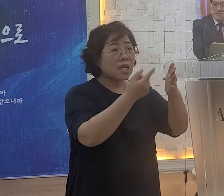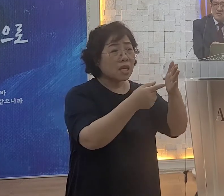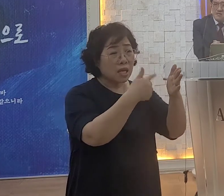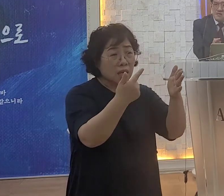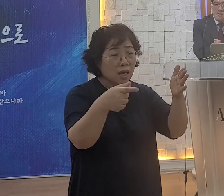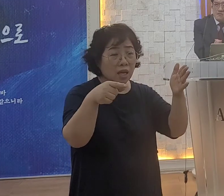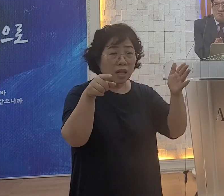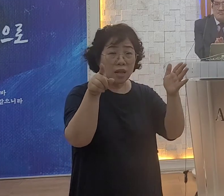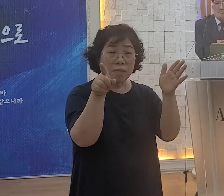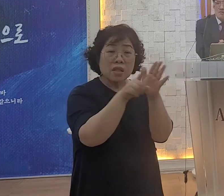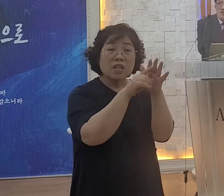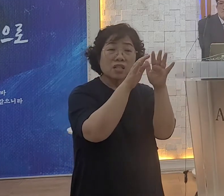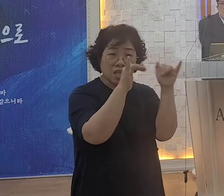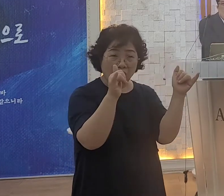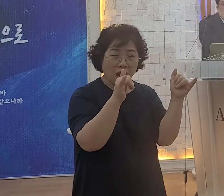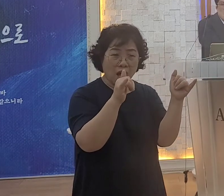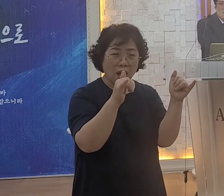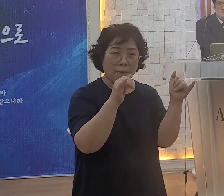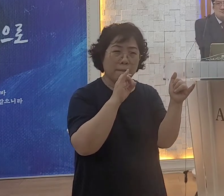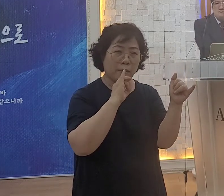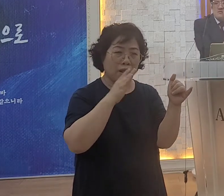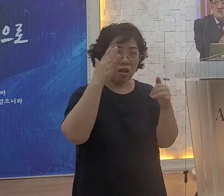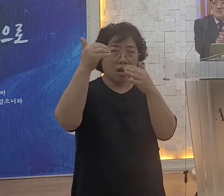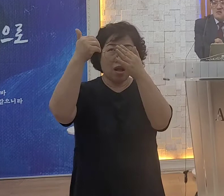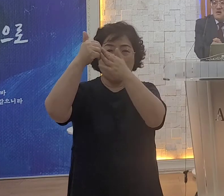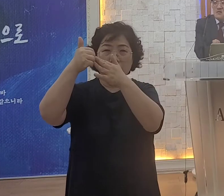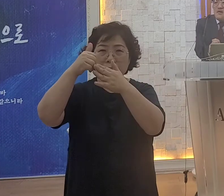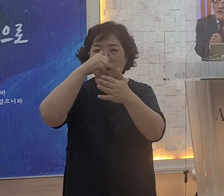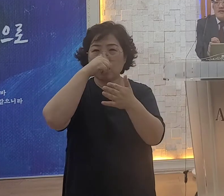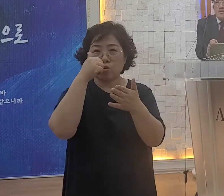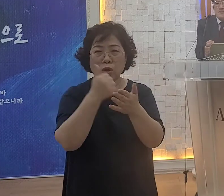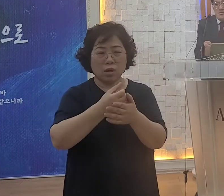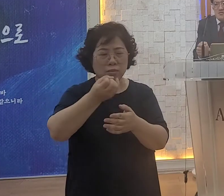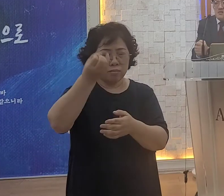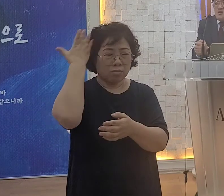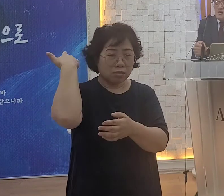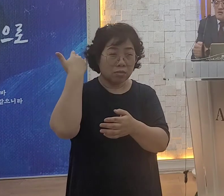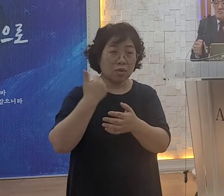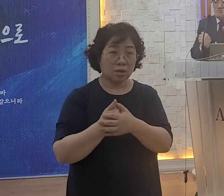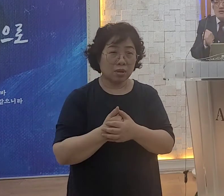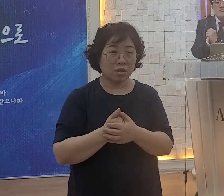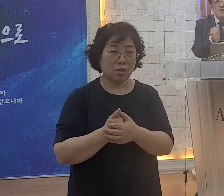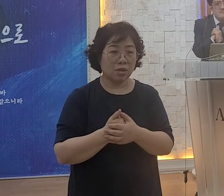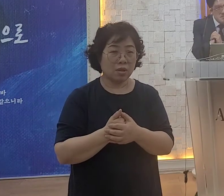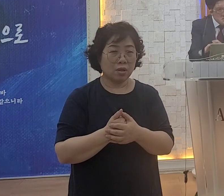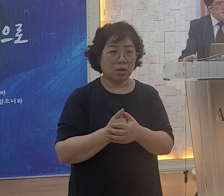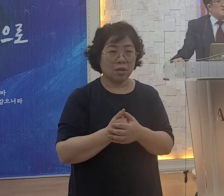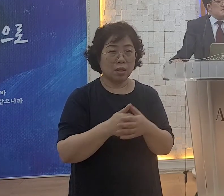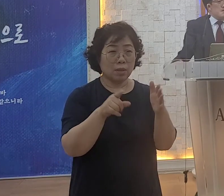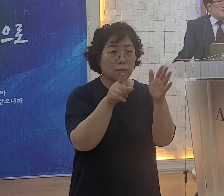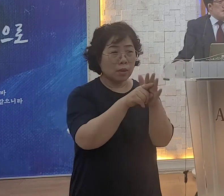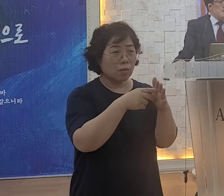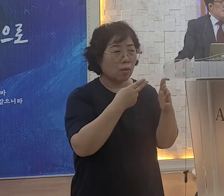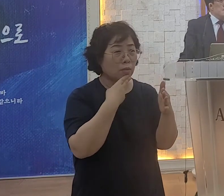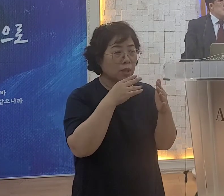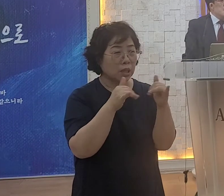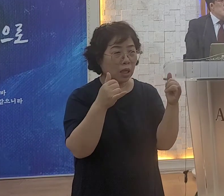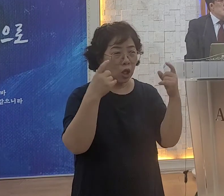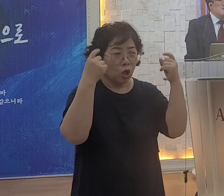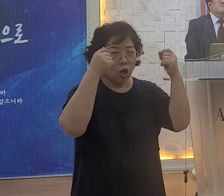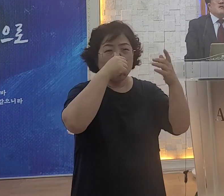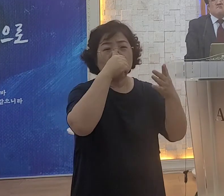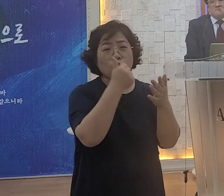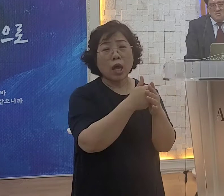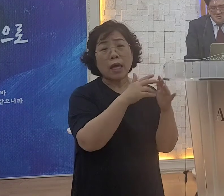자에게. 그래서 오늘 본문에는 자꾸 예수 믿는 자에게 하나님의 의가 모든 사람에게 미치게 된다.